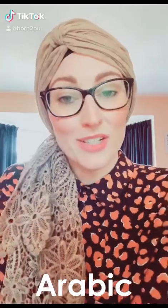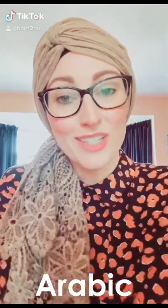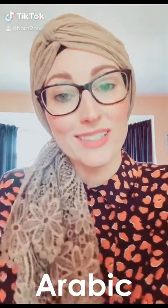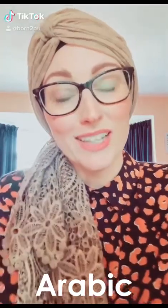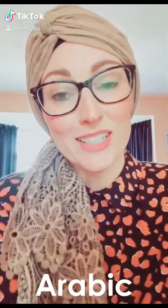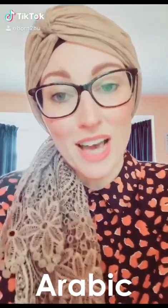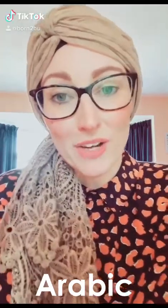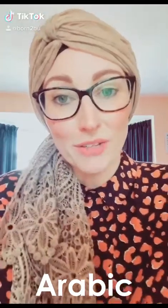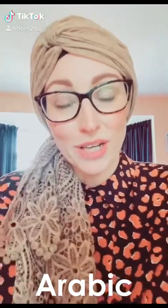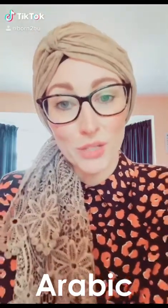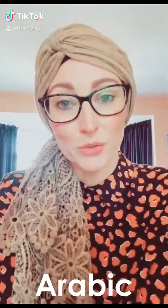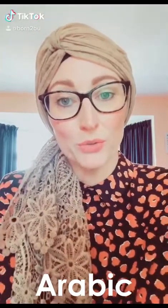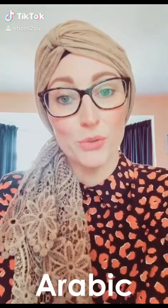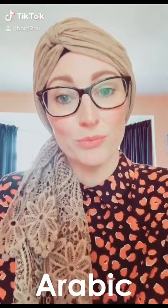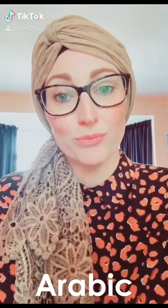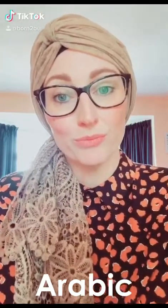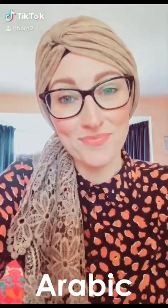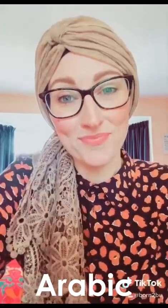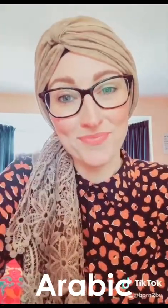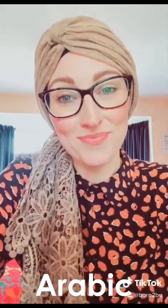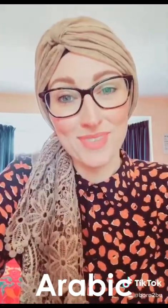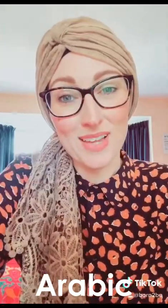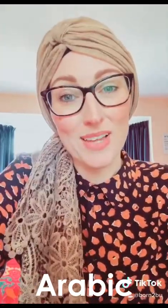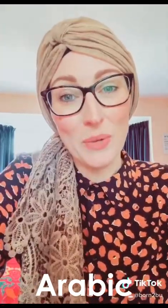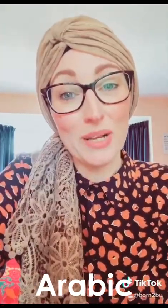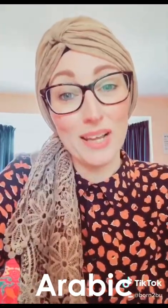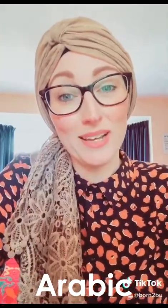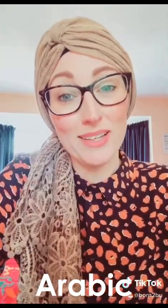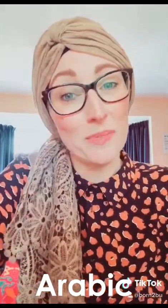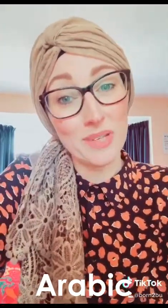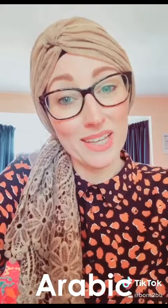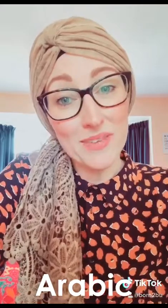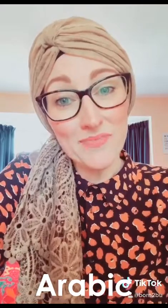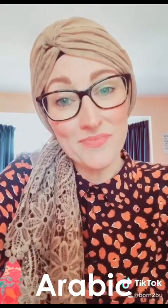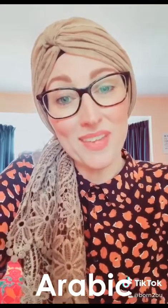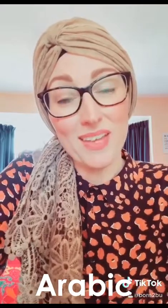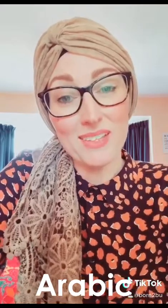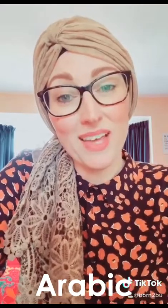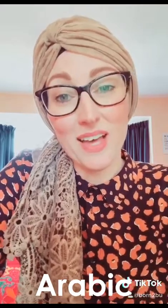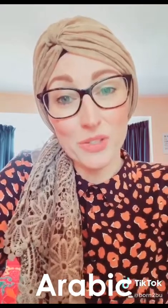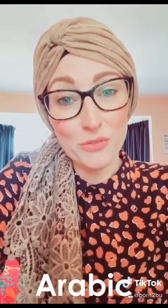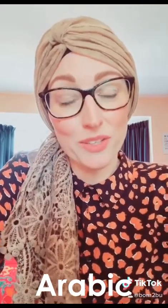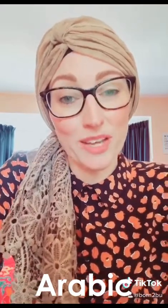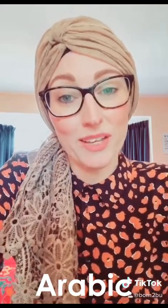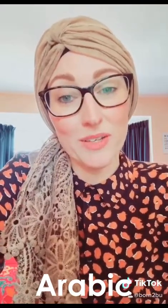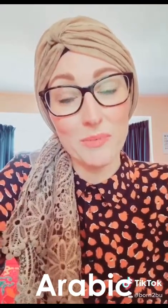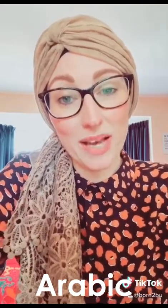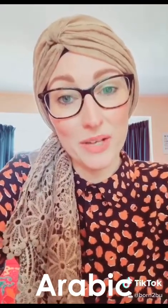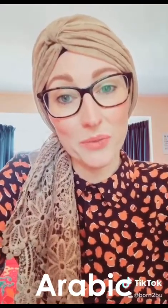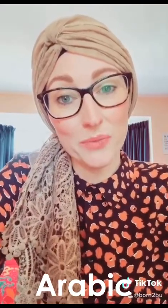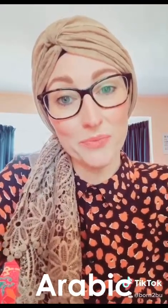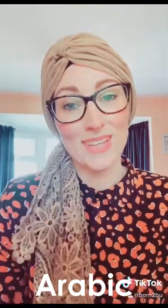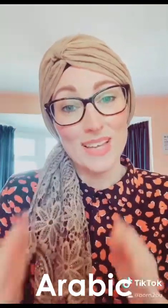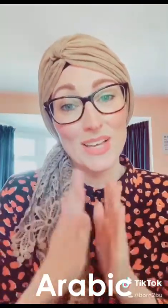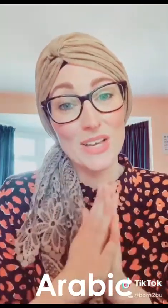الفيروسات لا تعرف الحدود ولا ينبغي تعاطفنا معه.